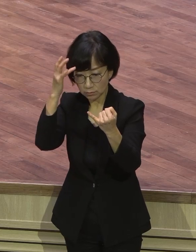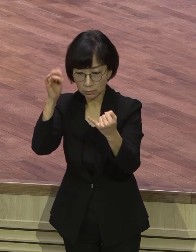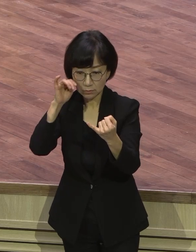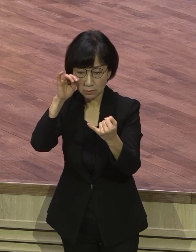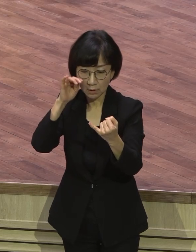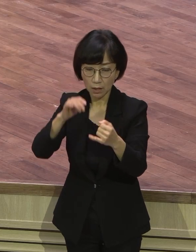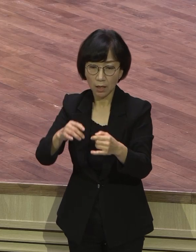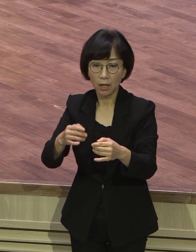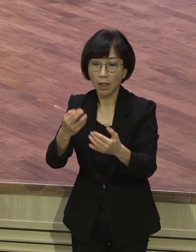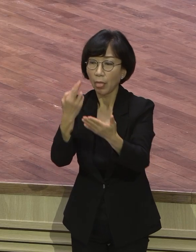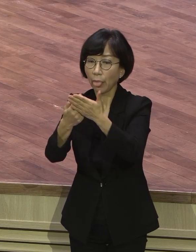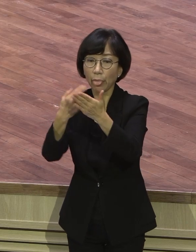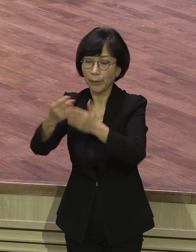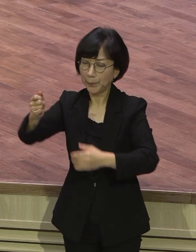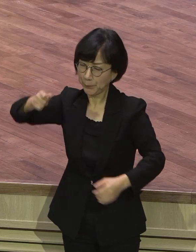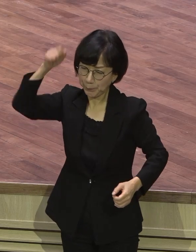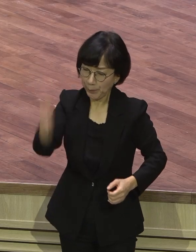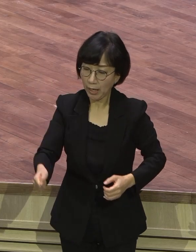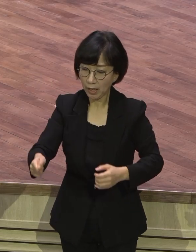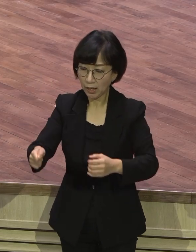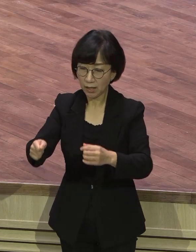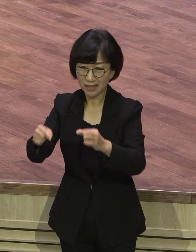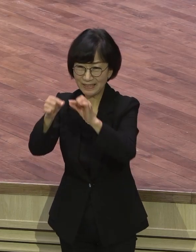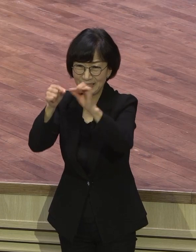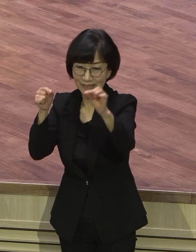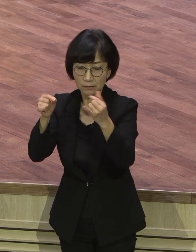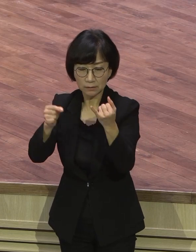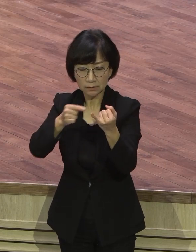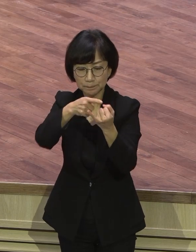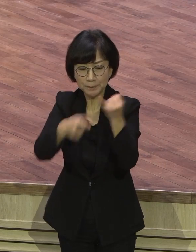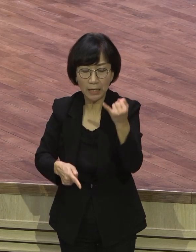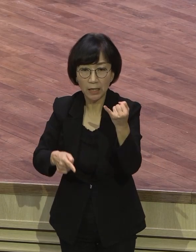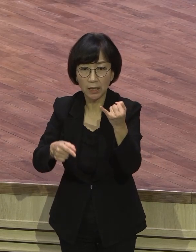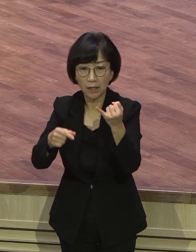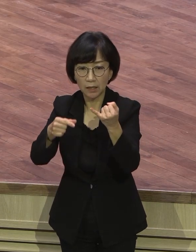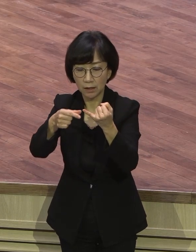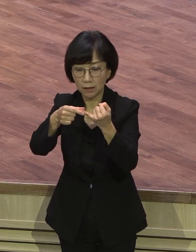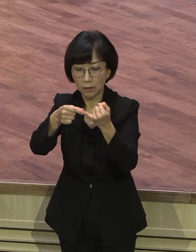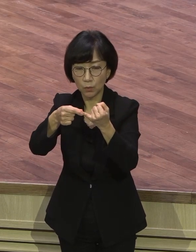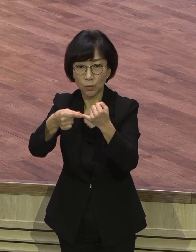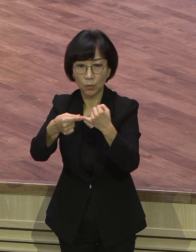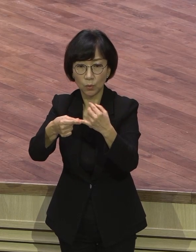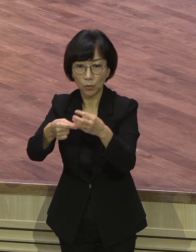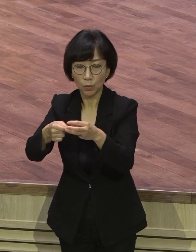유리를 깨가지고 잘라 손가락 중간 마디를 뜨면 귀한 거라고